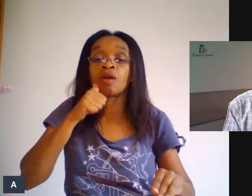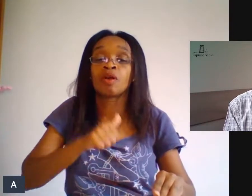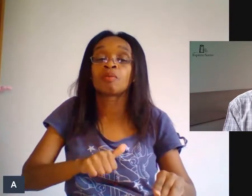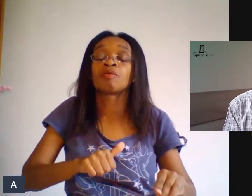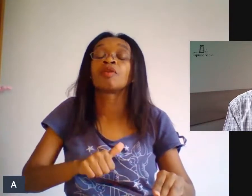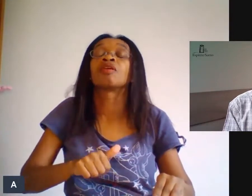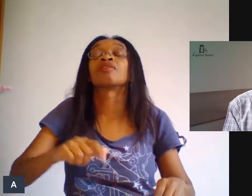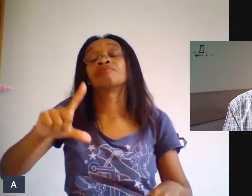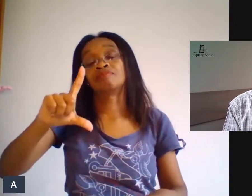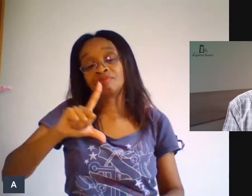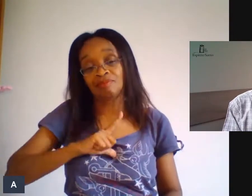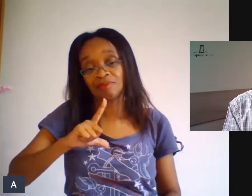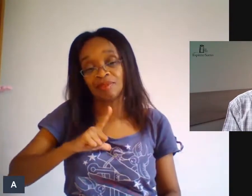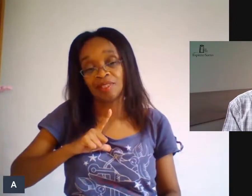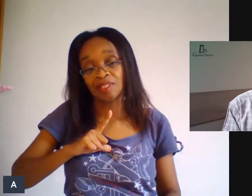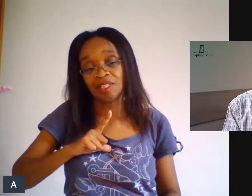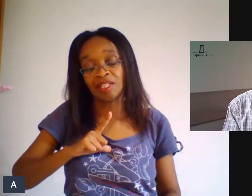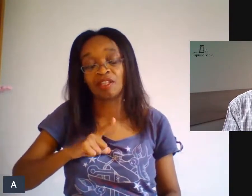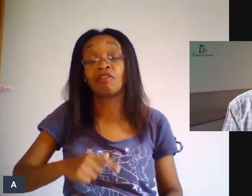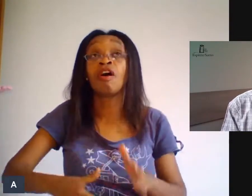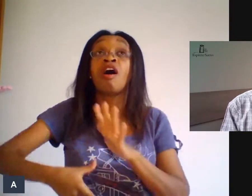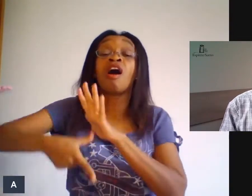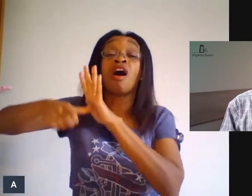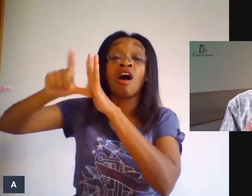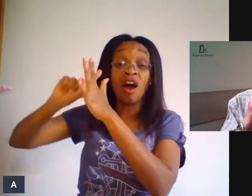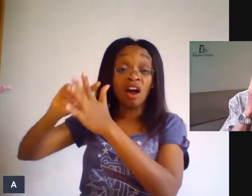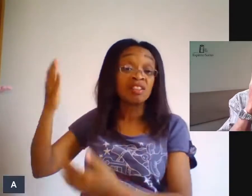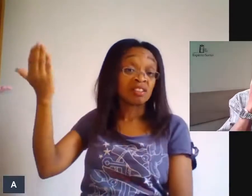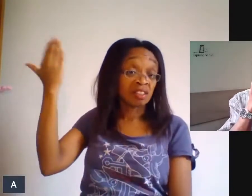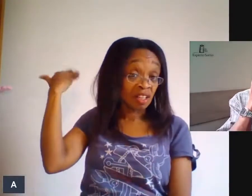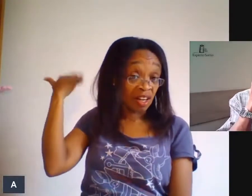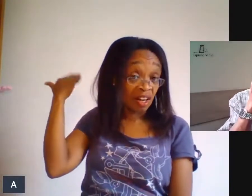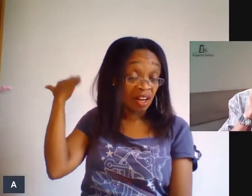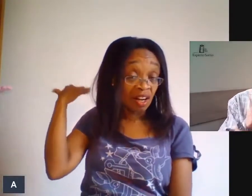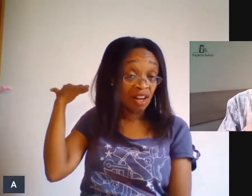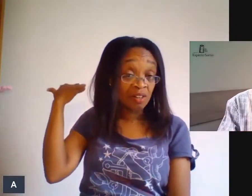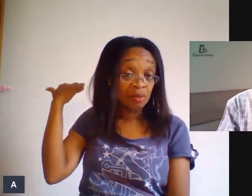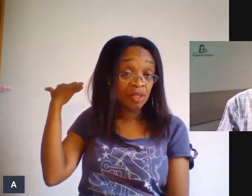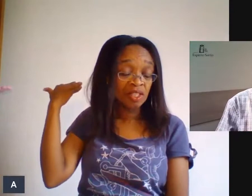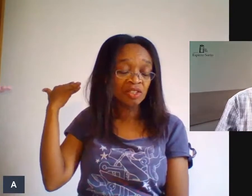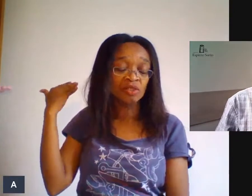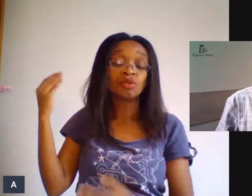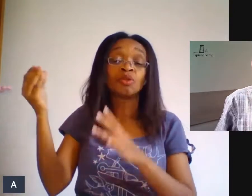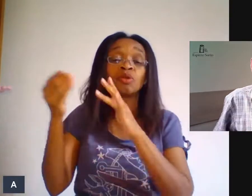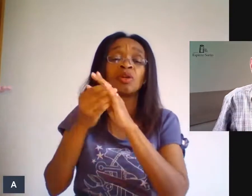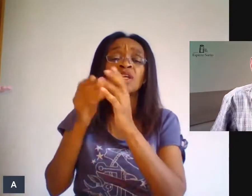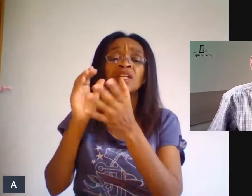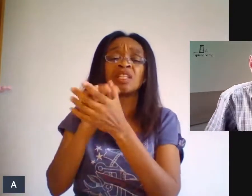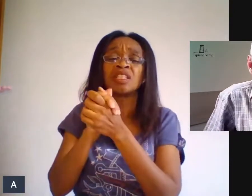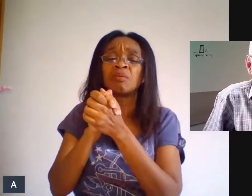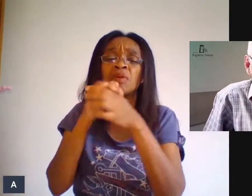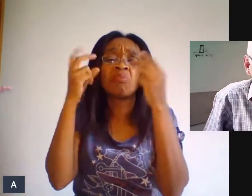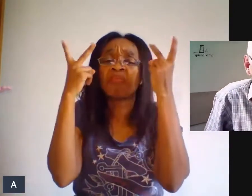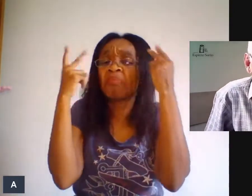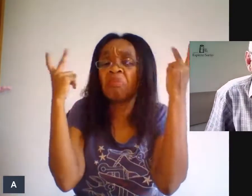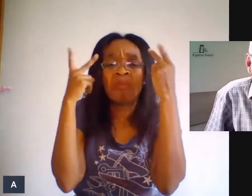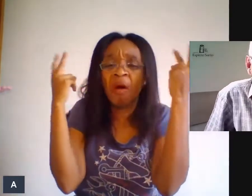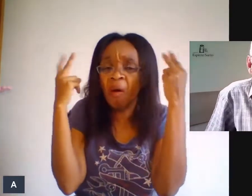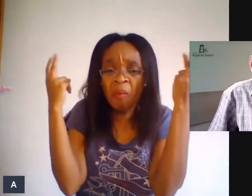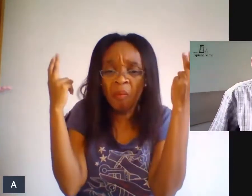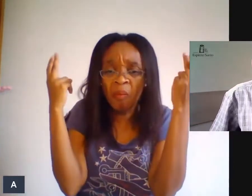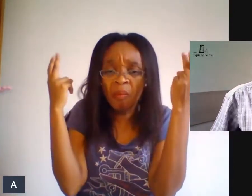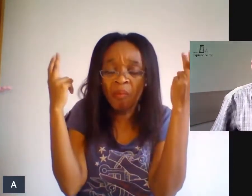natural, esse casamento que outrora era um casamento natural, ou seja, um casamento